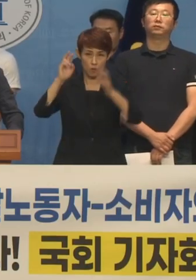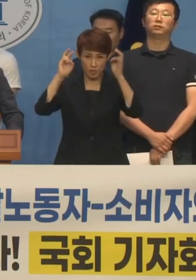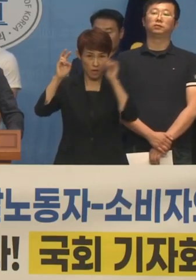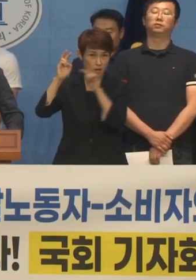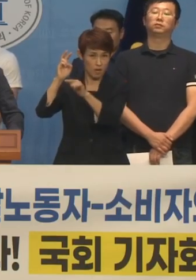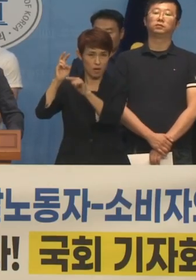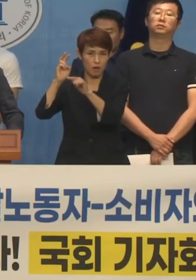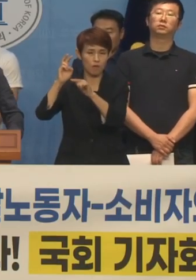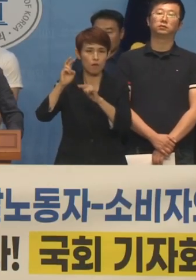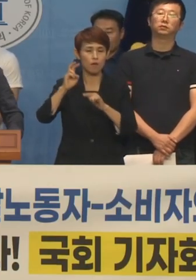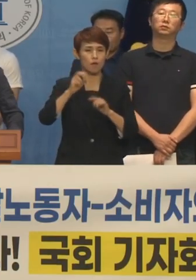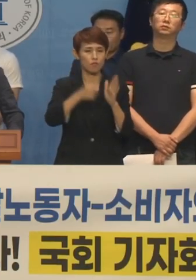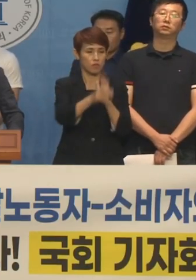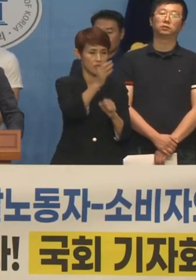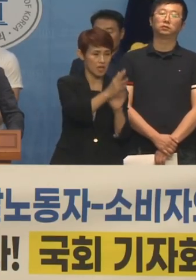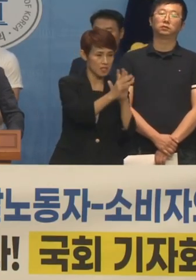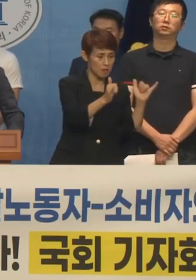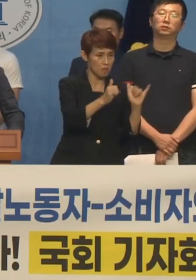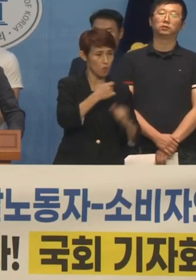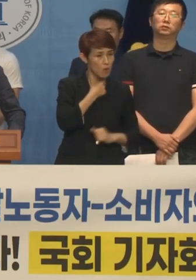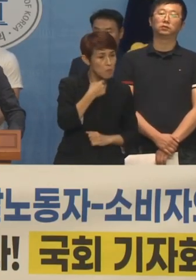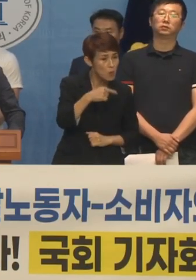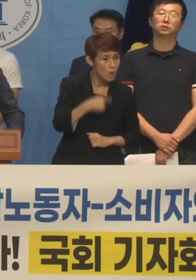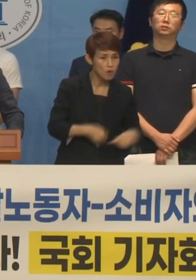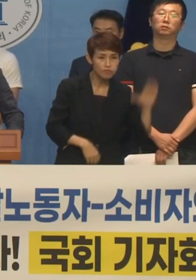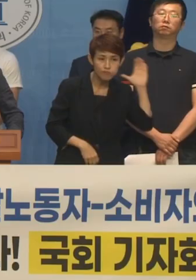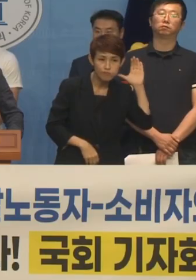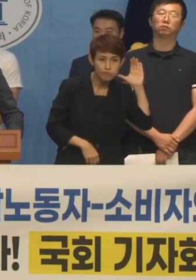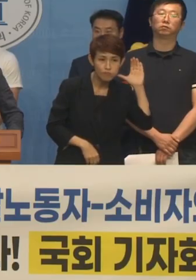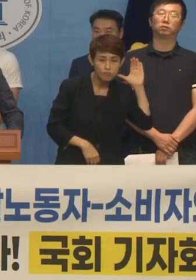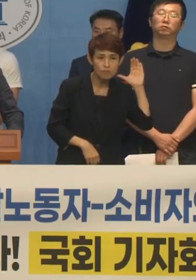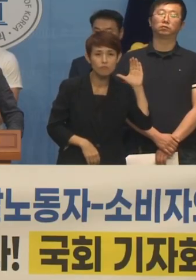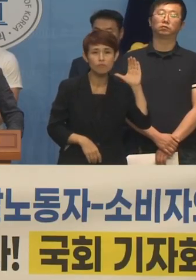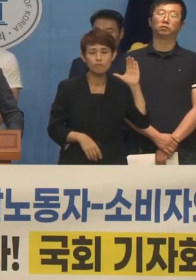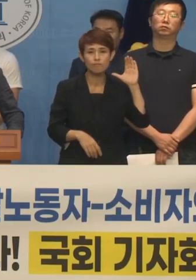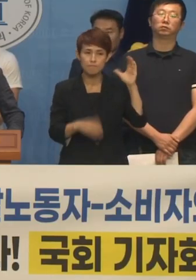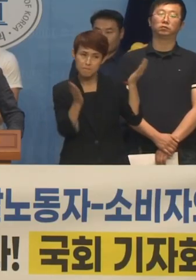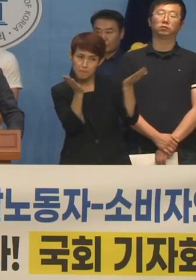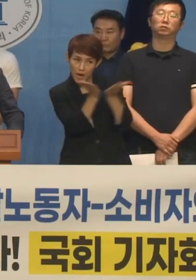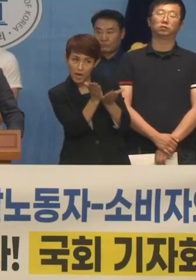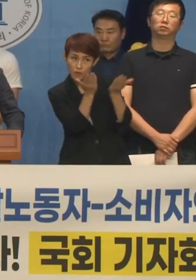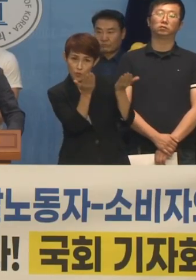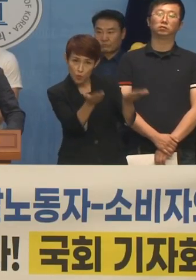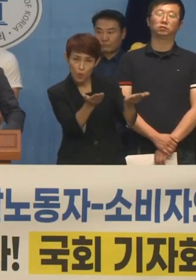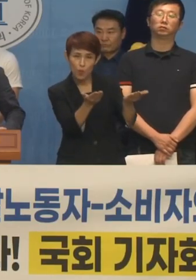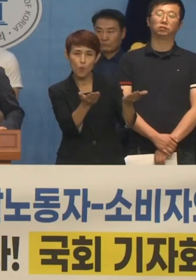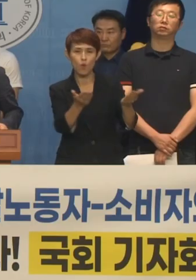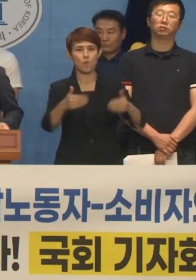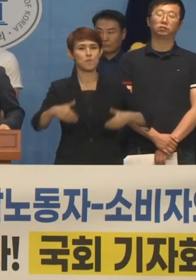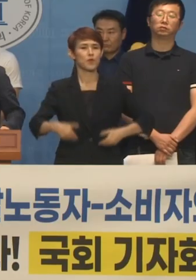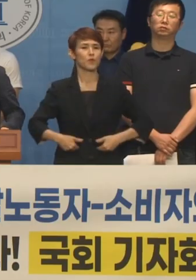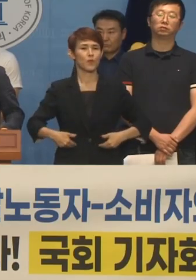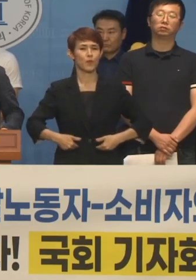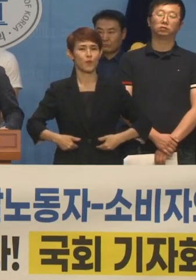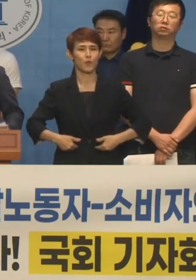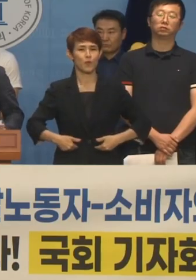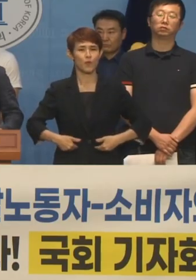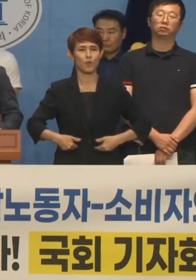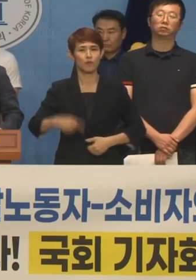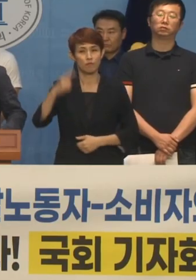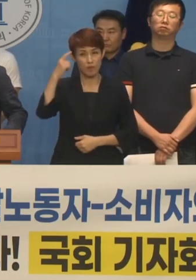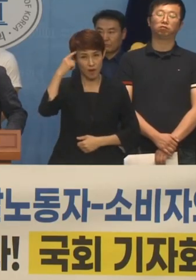회사들은 소비자 지향성 경영으로 고객으로부터 사랑을 받고 필요한 존재로 인식되기를